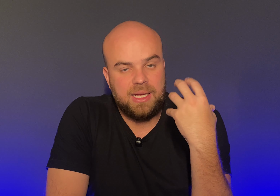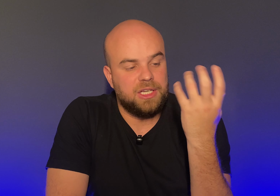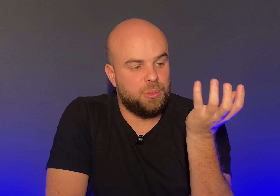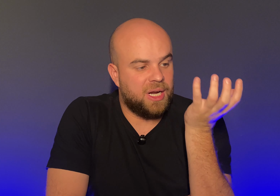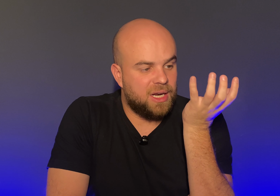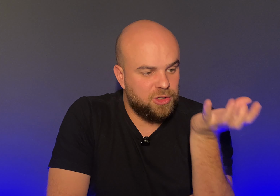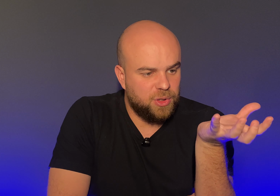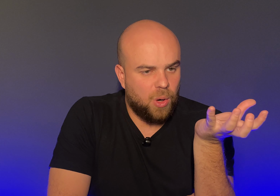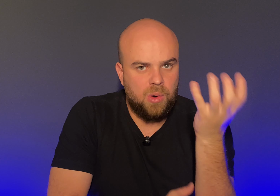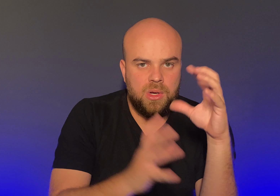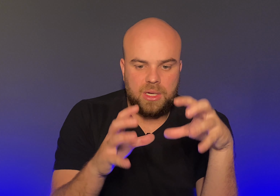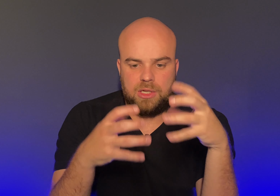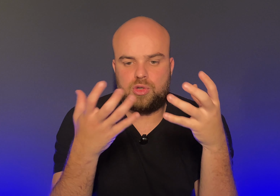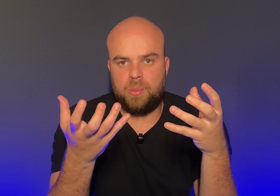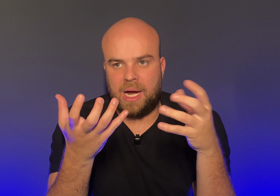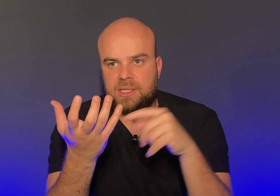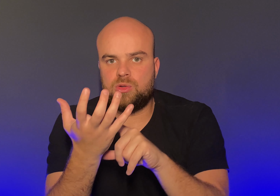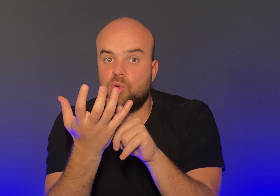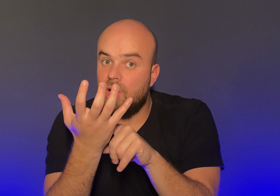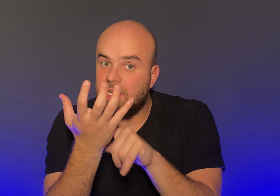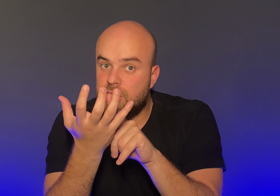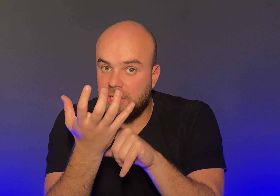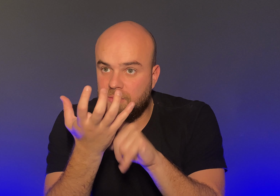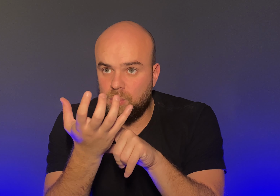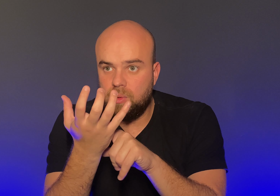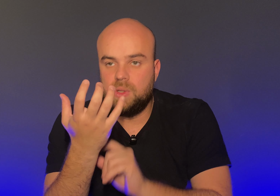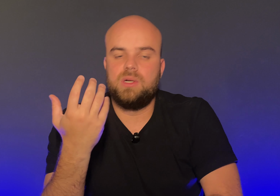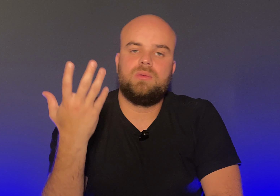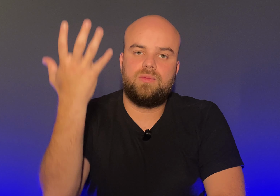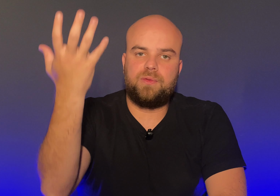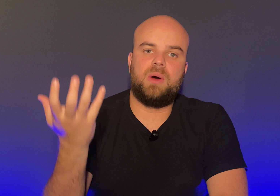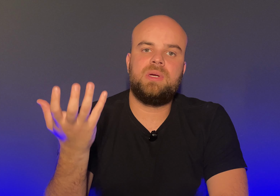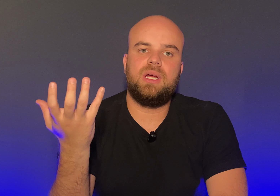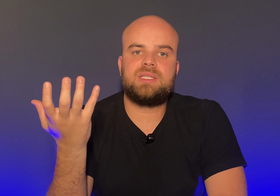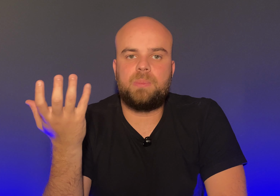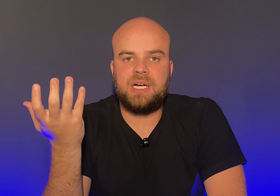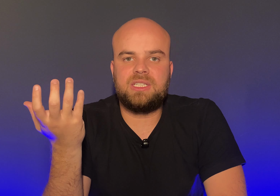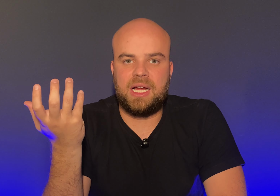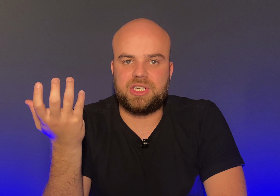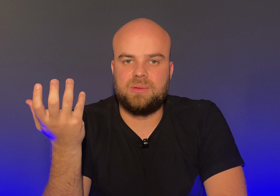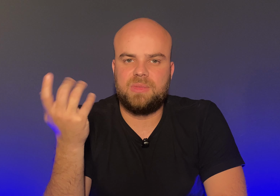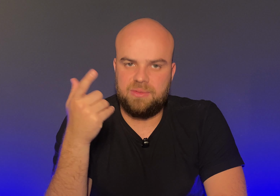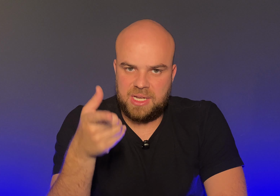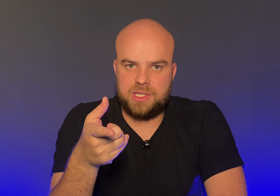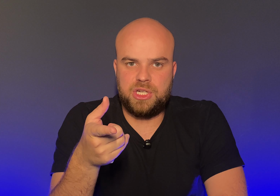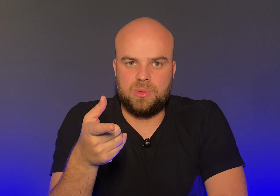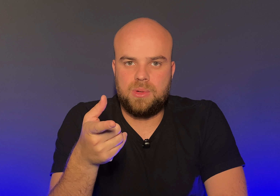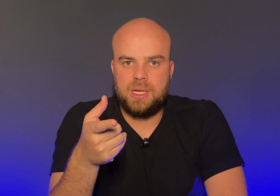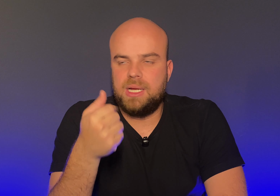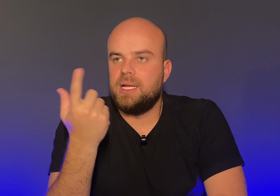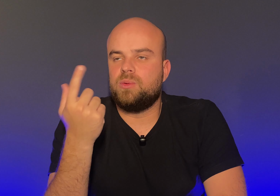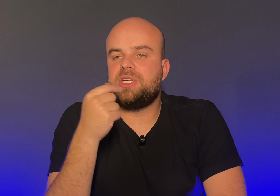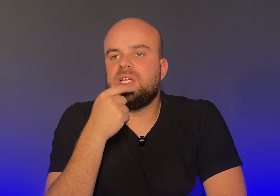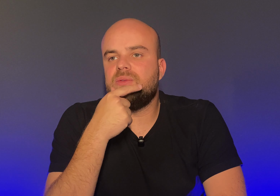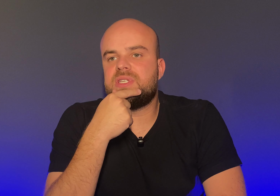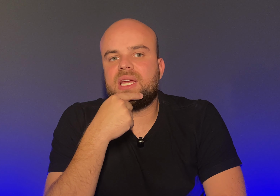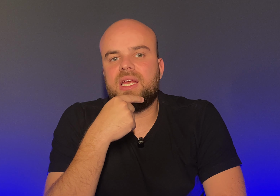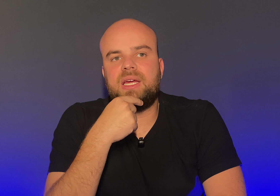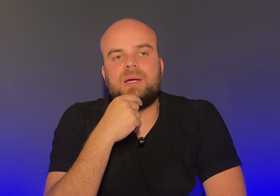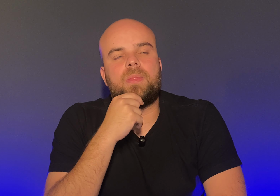de maneira individual que somadas no coletivo forma essa parte tática faz sentido Não adianta você querer